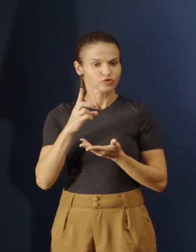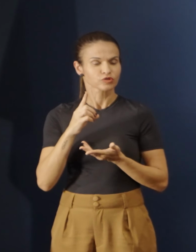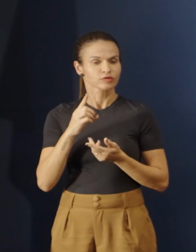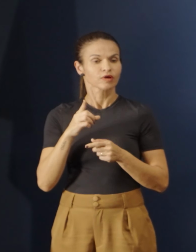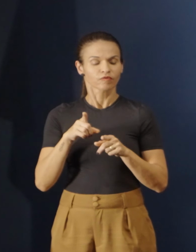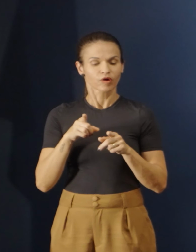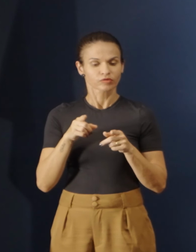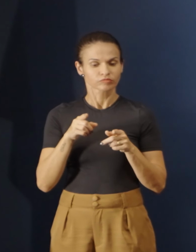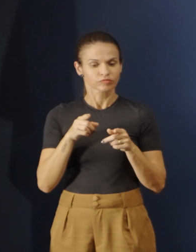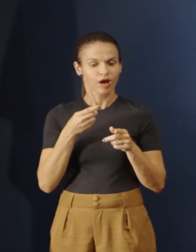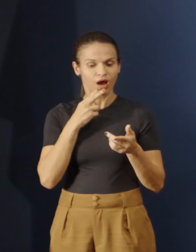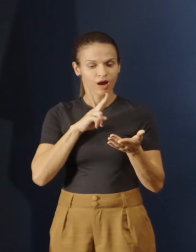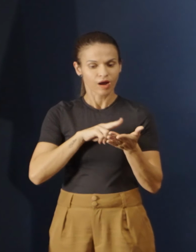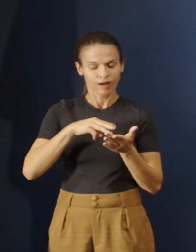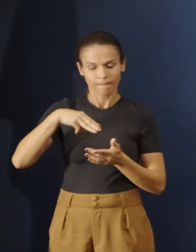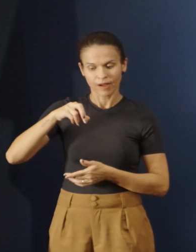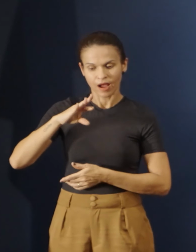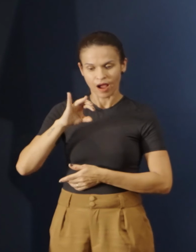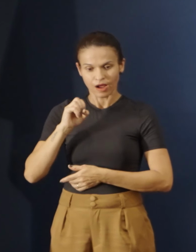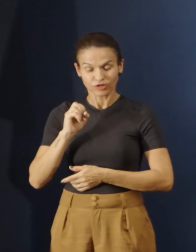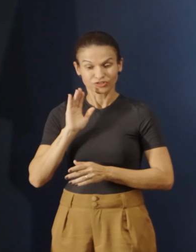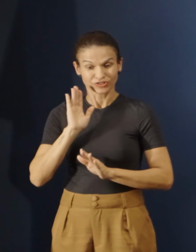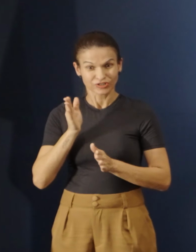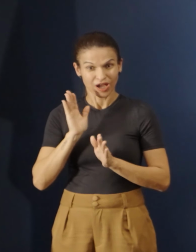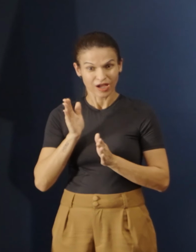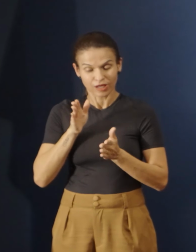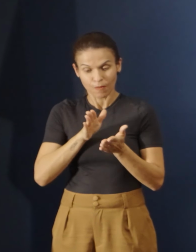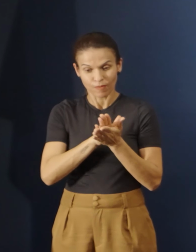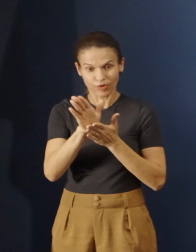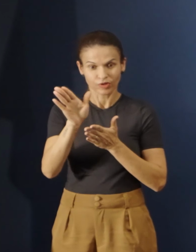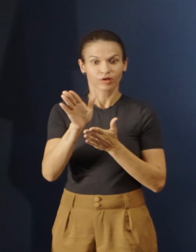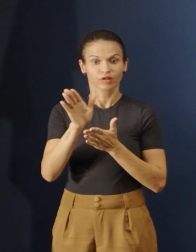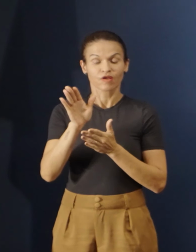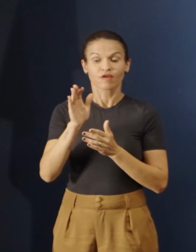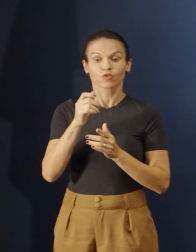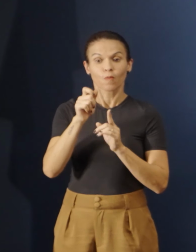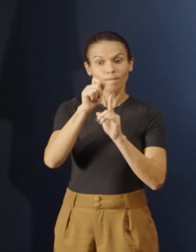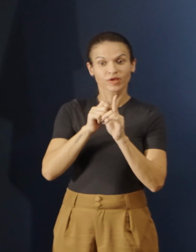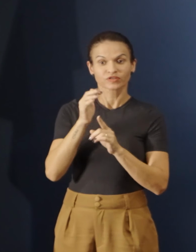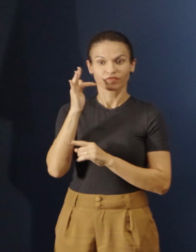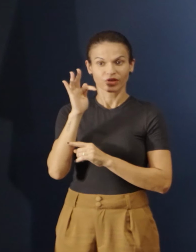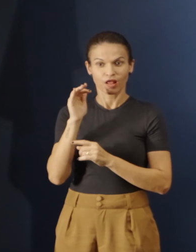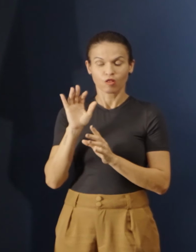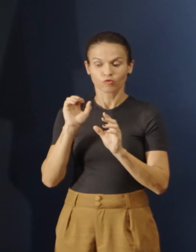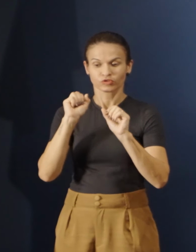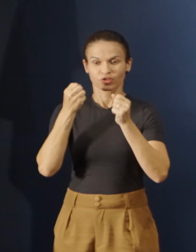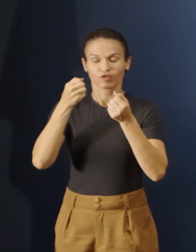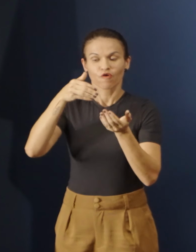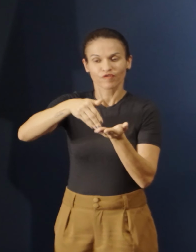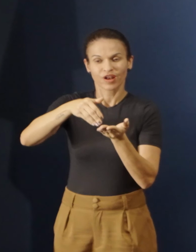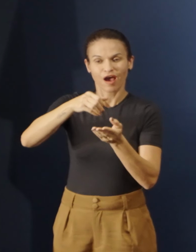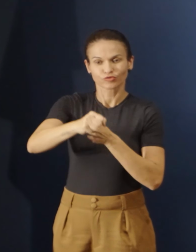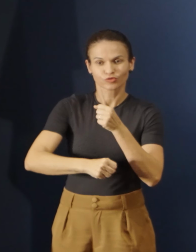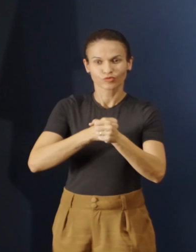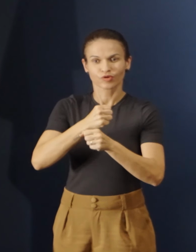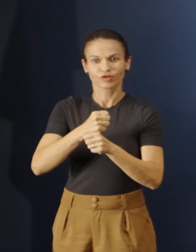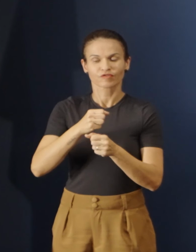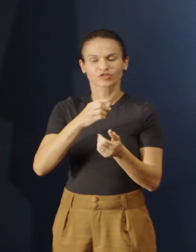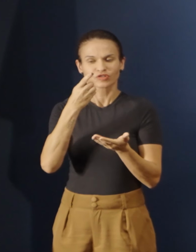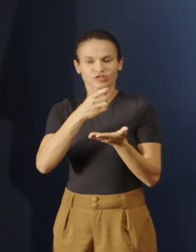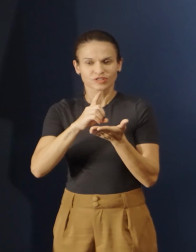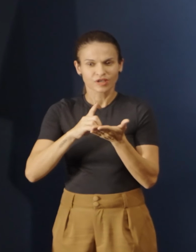foi sobre as cartas do Mário com o Bandeira, que tinha acabado de ser publicado em fevereiro, eu defendi no final do ano, fiz uma